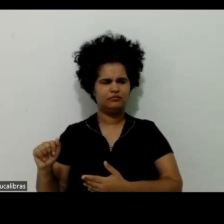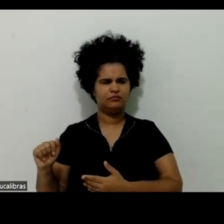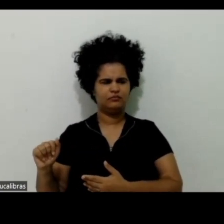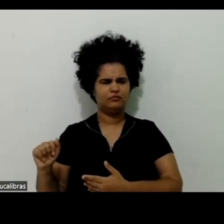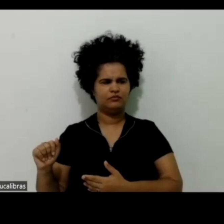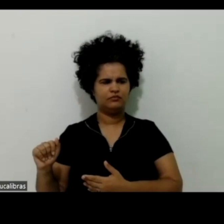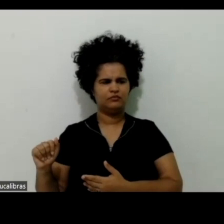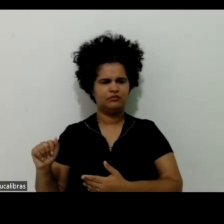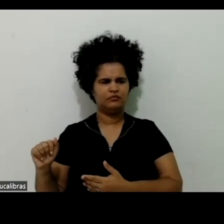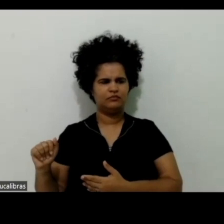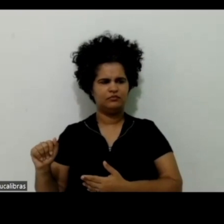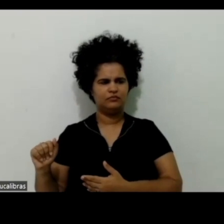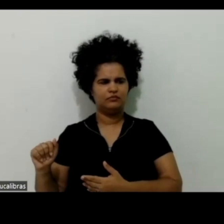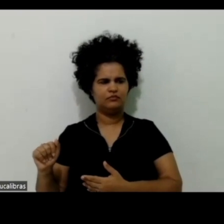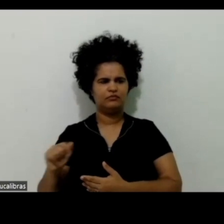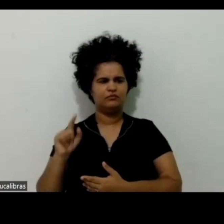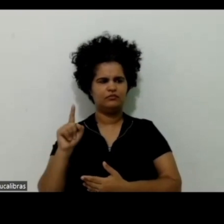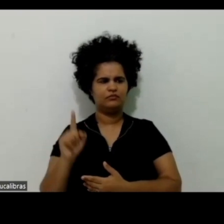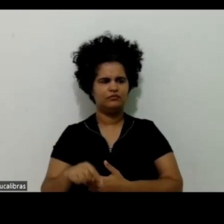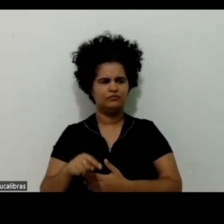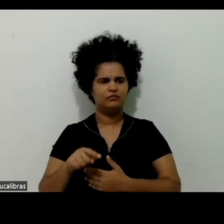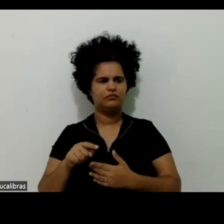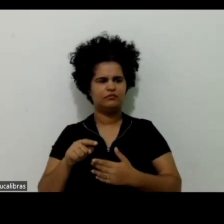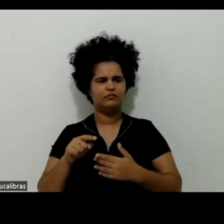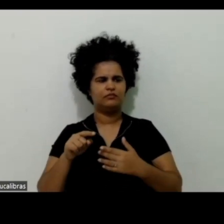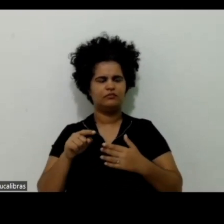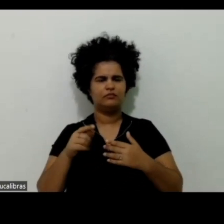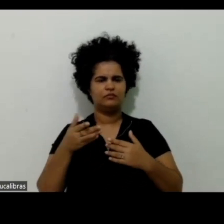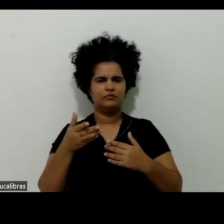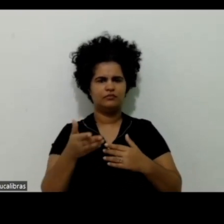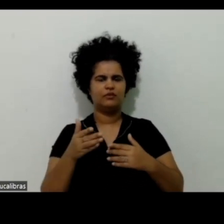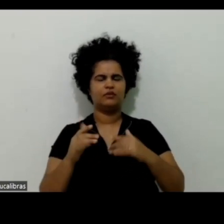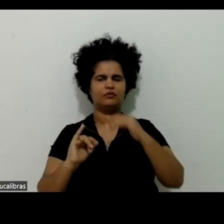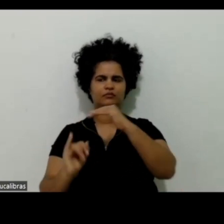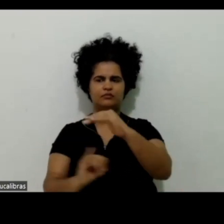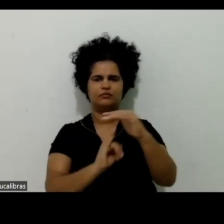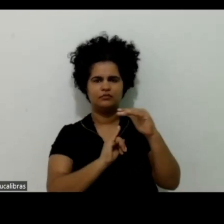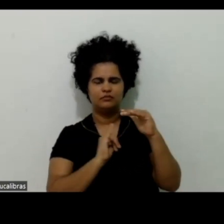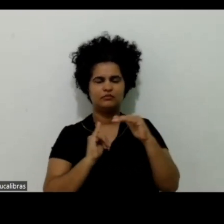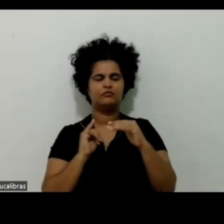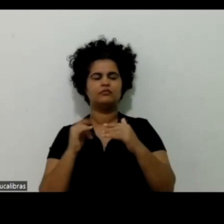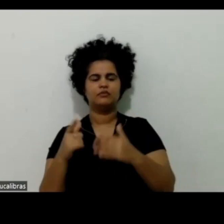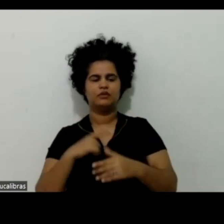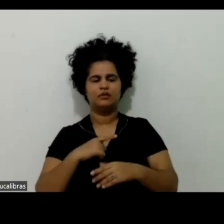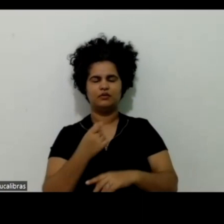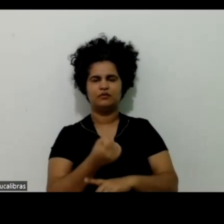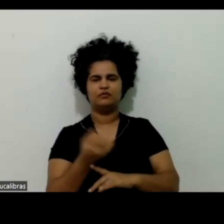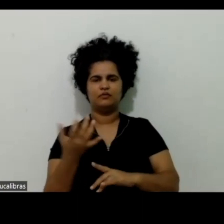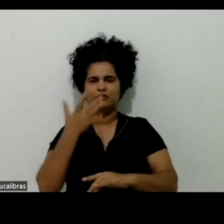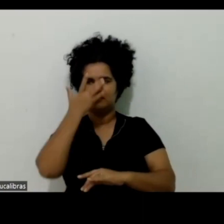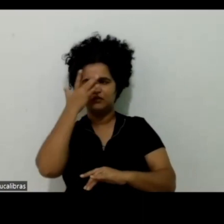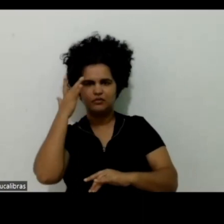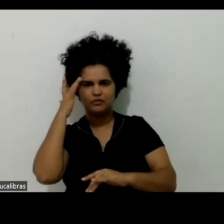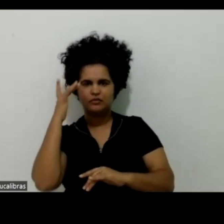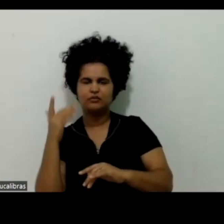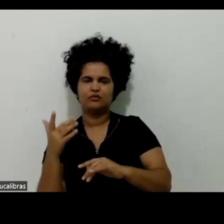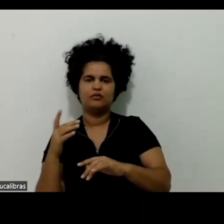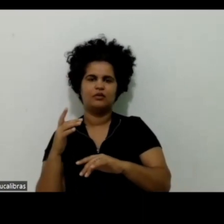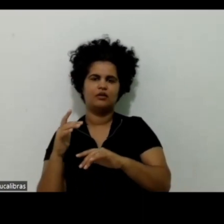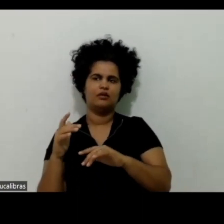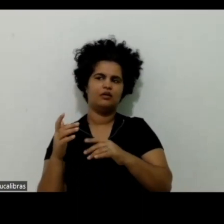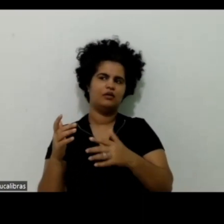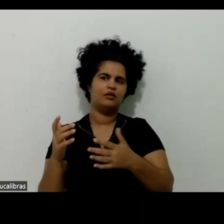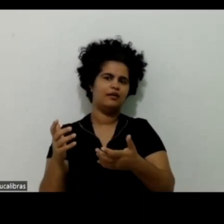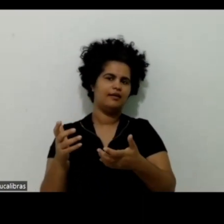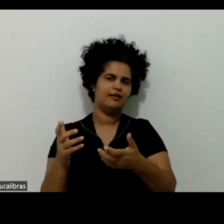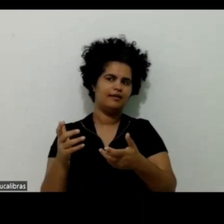o cotidiano, né, para todas as dimensões da vida social, inclusive nas instituições. A gente tem aí uma série de pessoas, né, de colegas, sujeitos também, né,